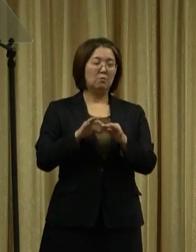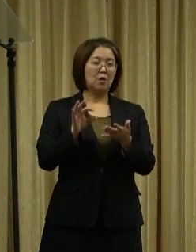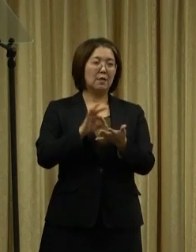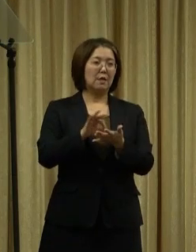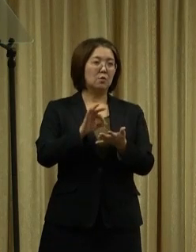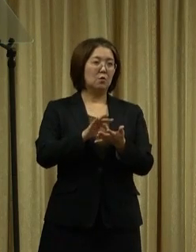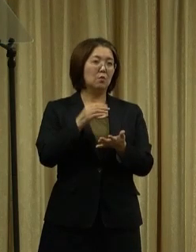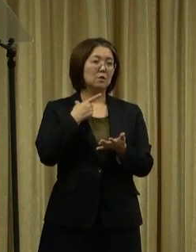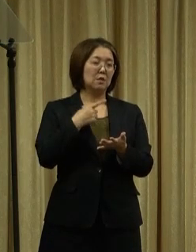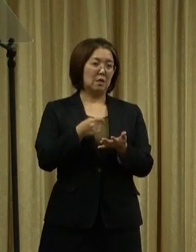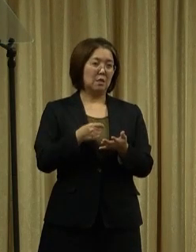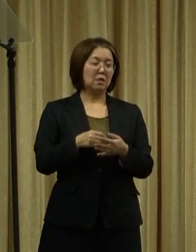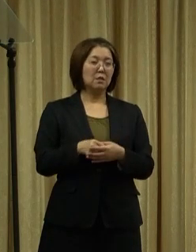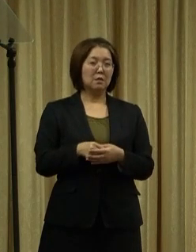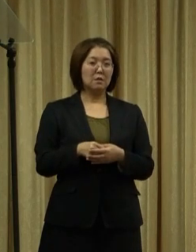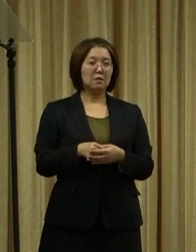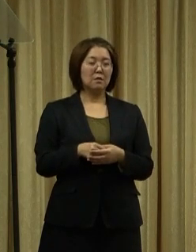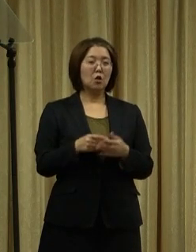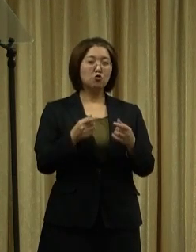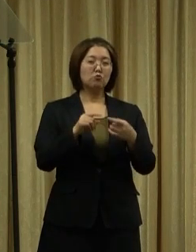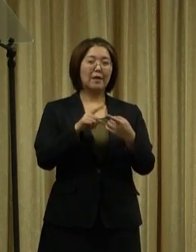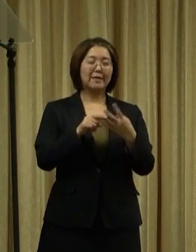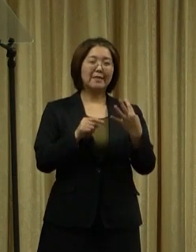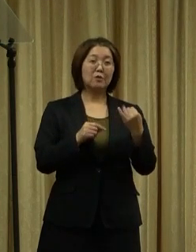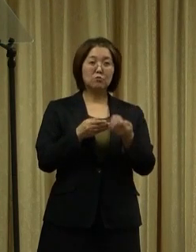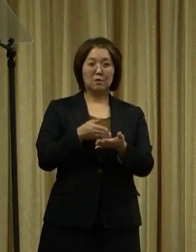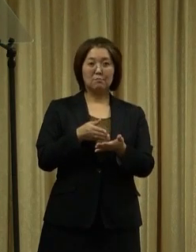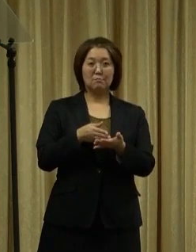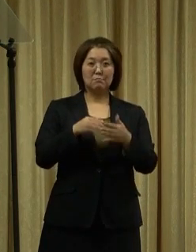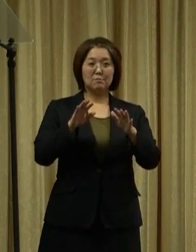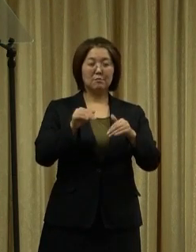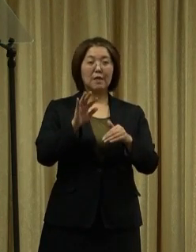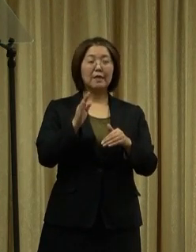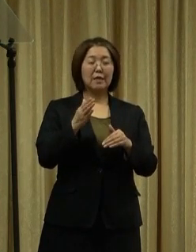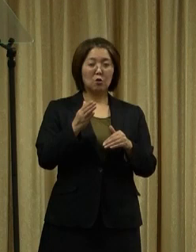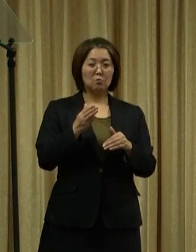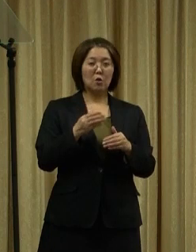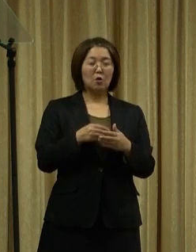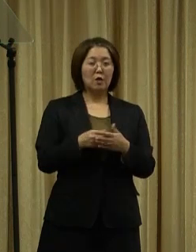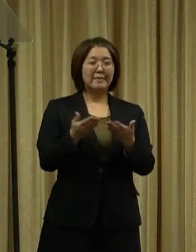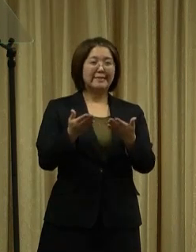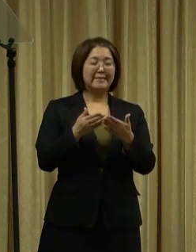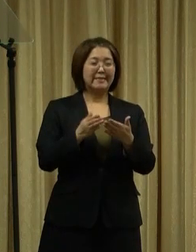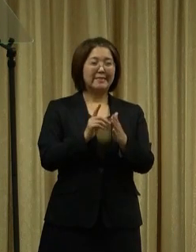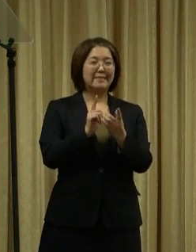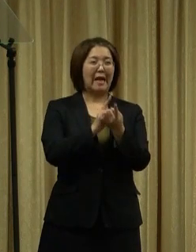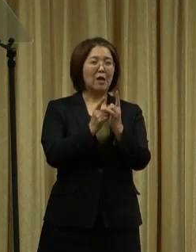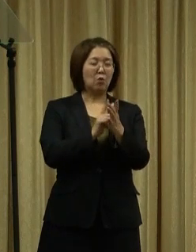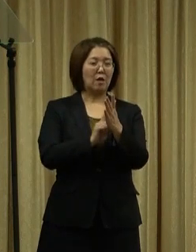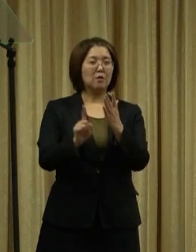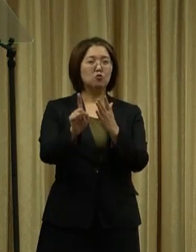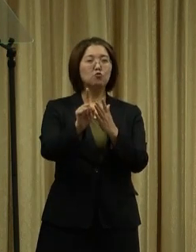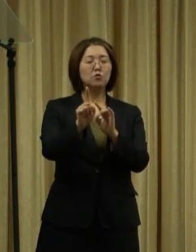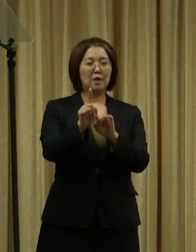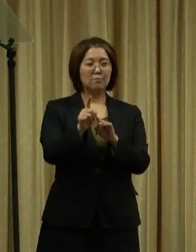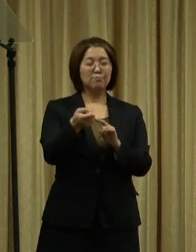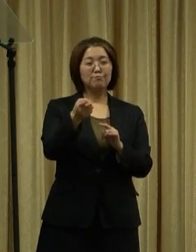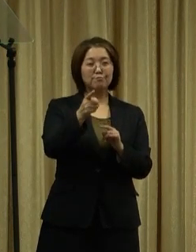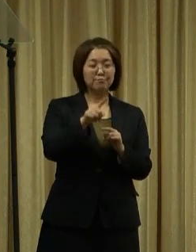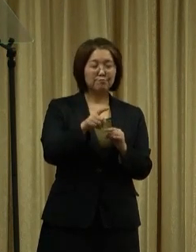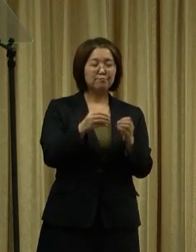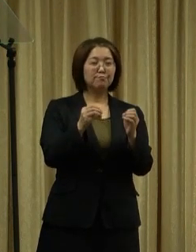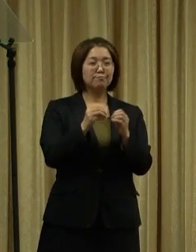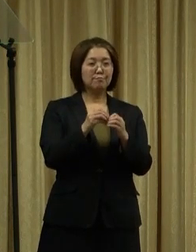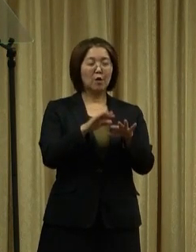たいと考えております。ちょっと具体的にいくつか申し上げましたが、地震の対応が第一優先、そしてそれととも